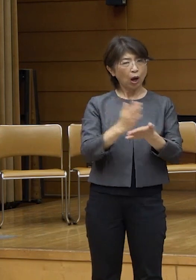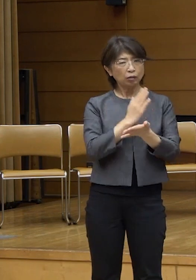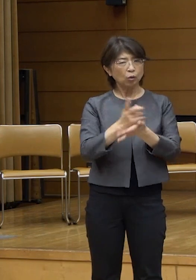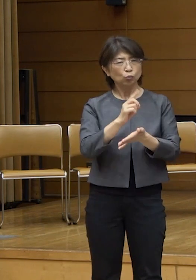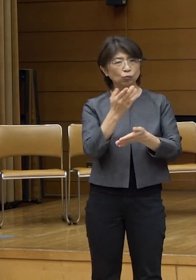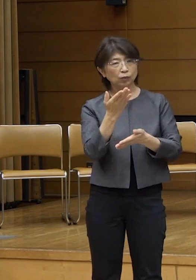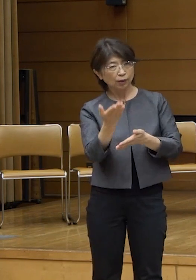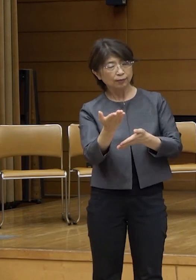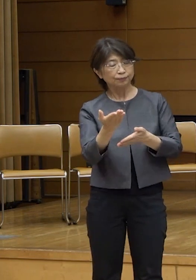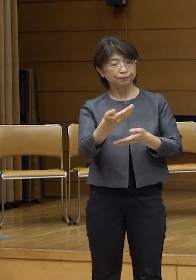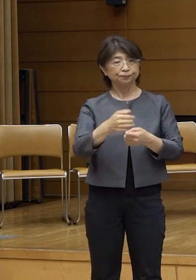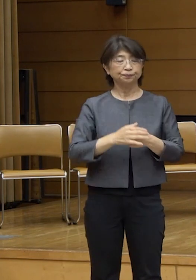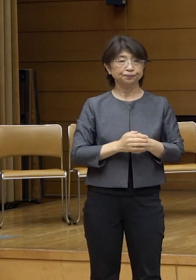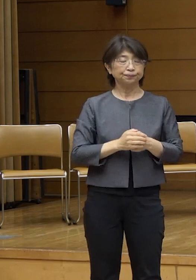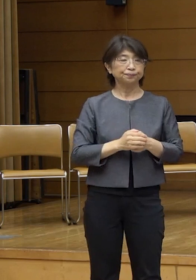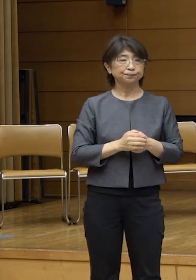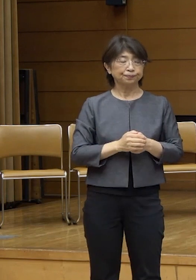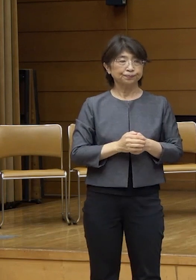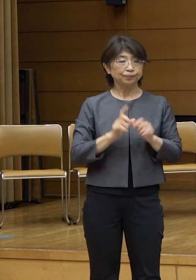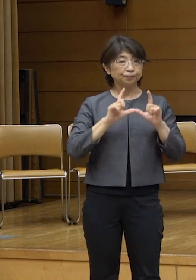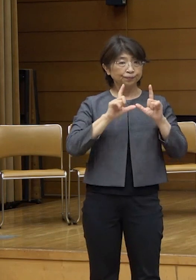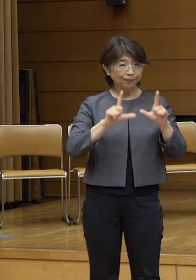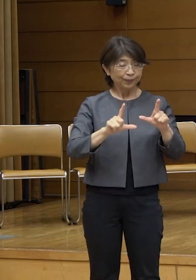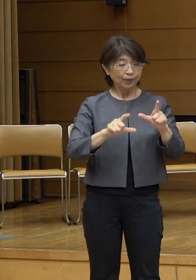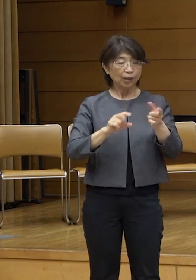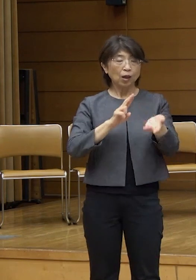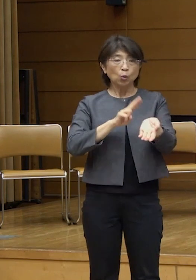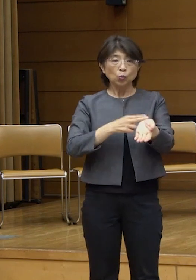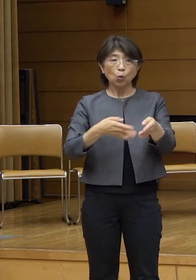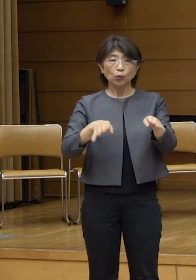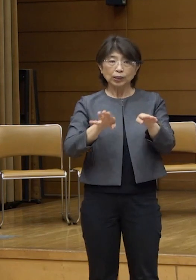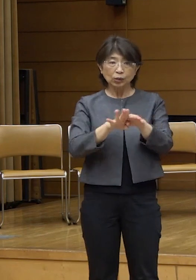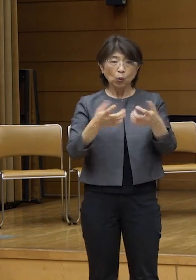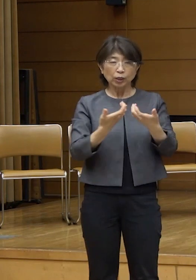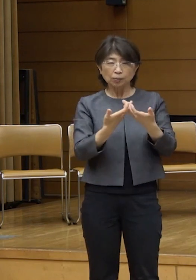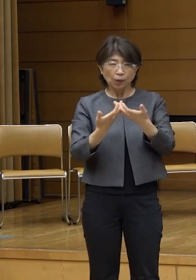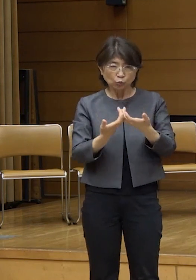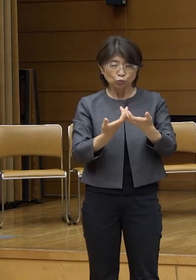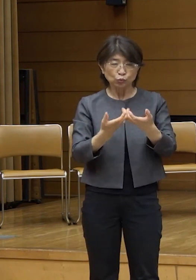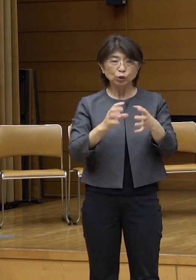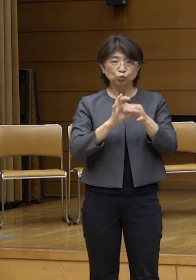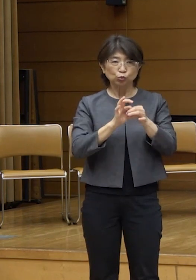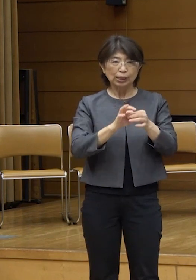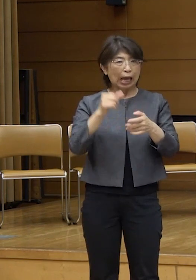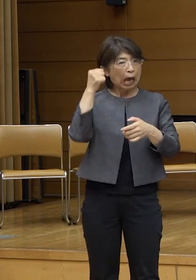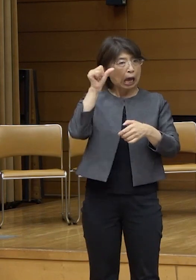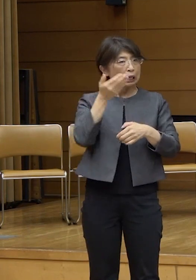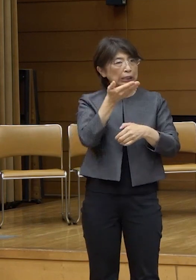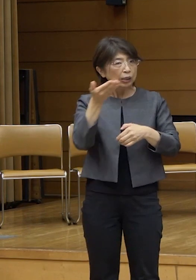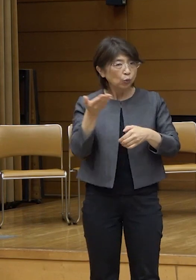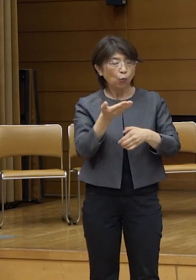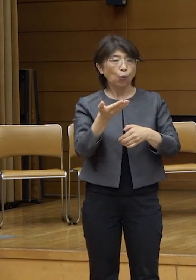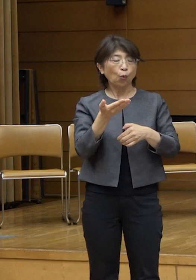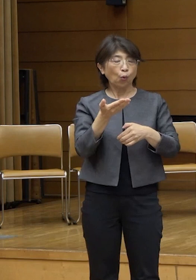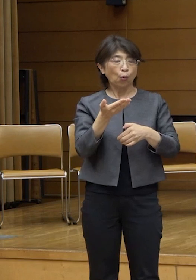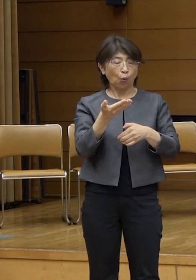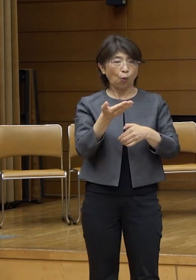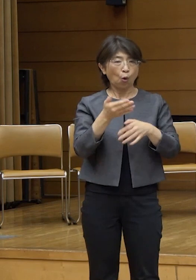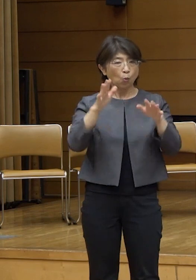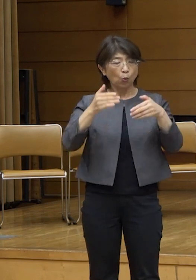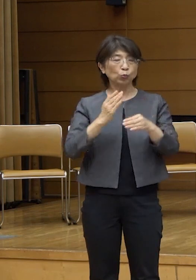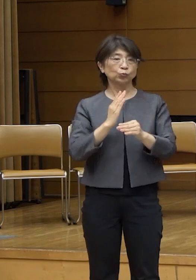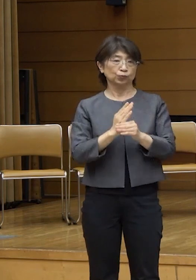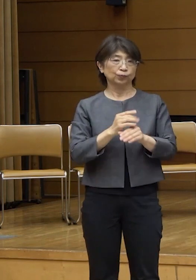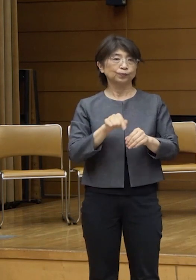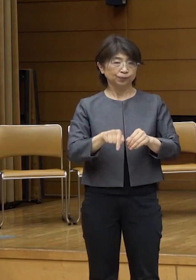申し上げたように、逼迫等に病院の逼迫等についてアンケートを取っていますので、 そこで分かるんですが、ただ中身は必